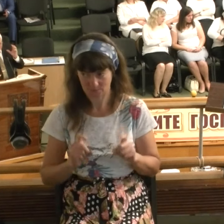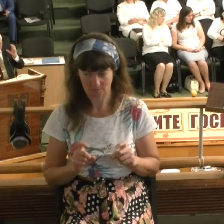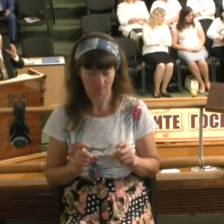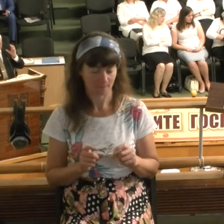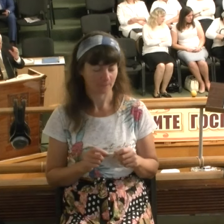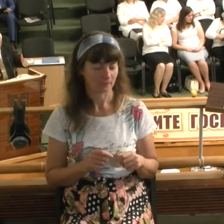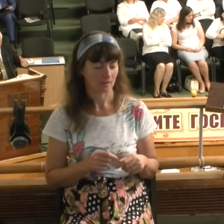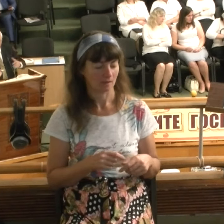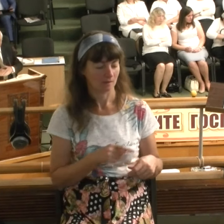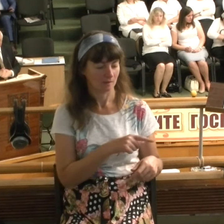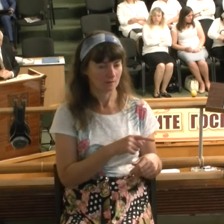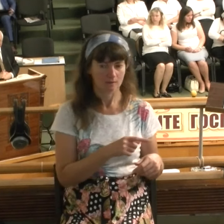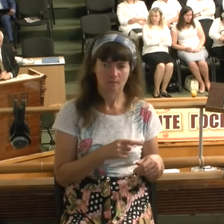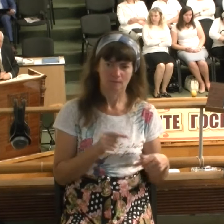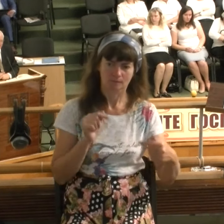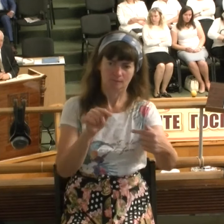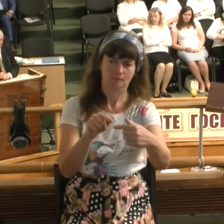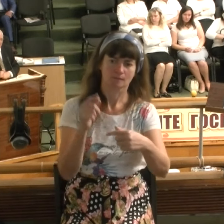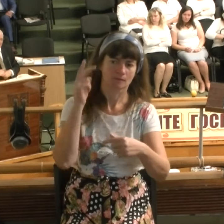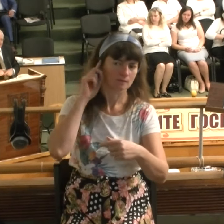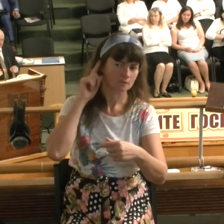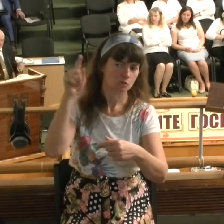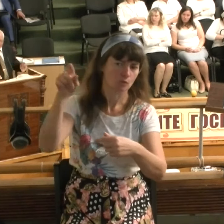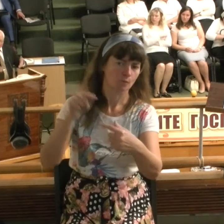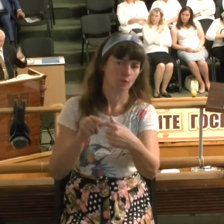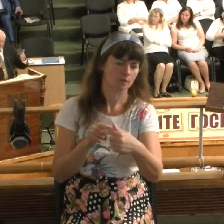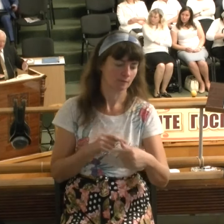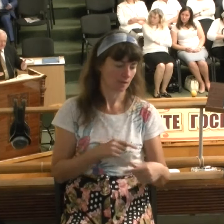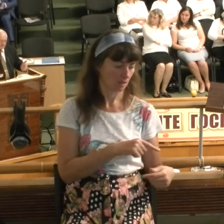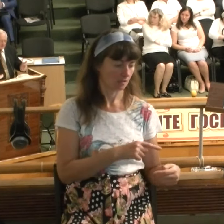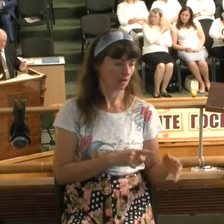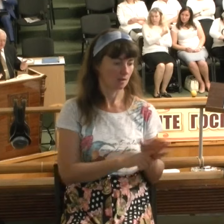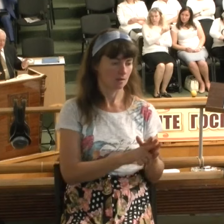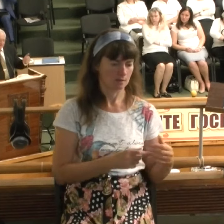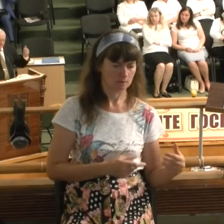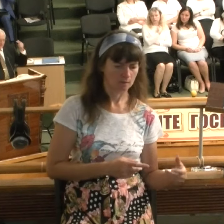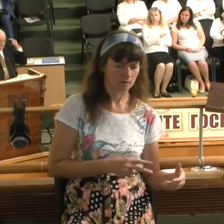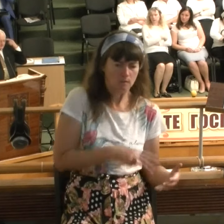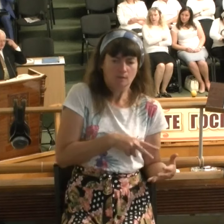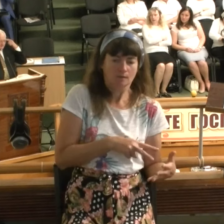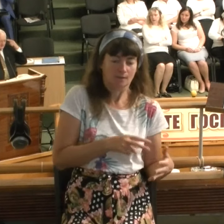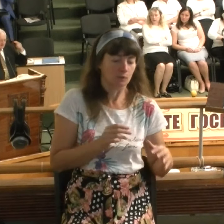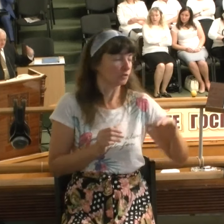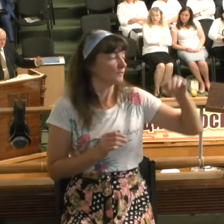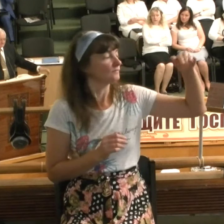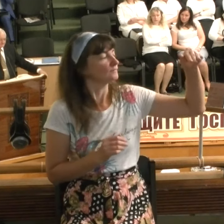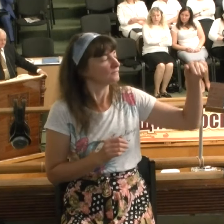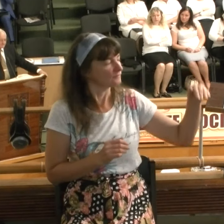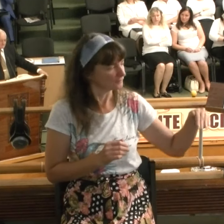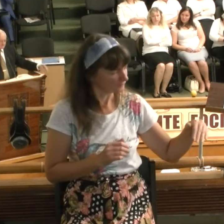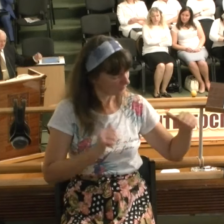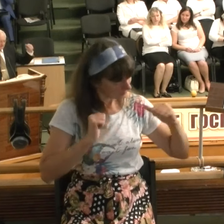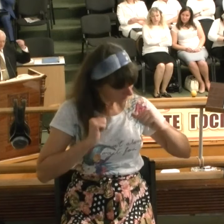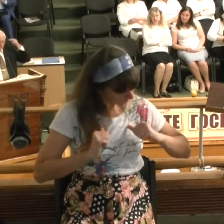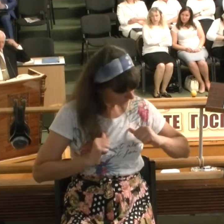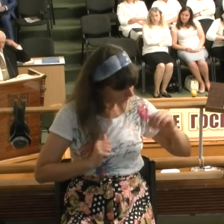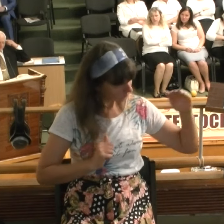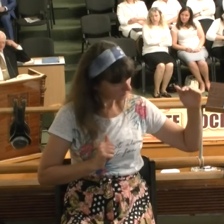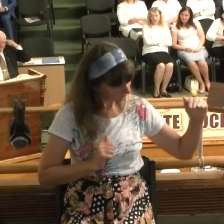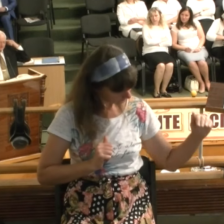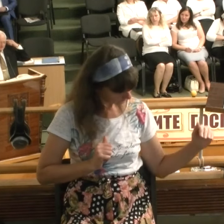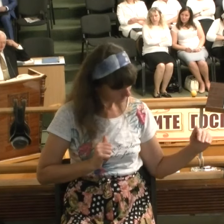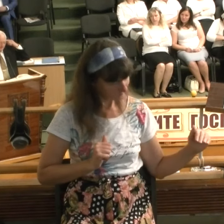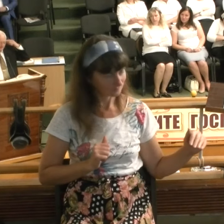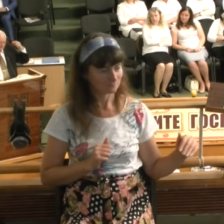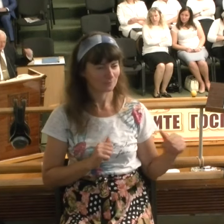Пусть сидит брат на первой скамейке, который я только закапливал, а уши затыкал. И все мои